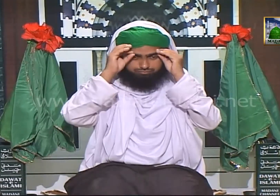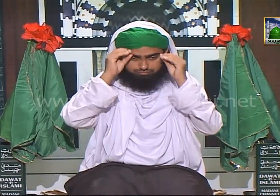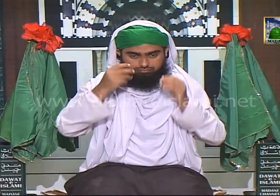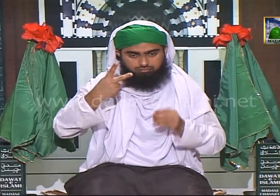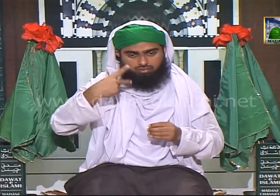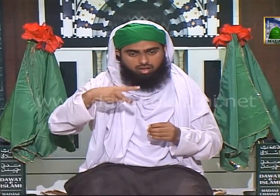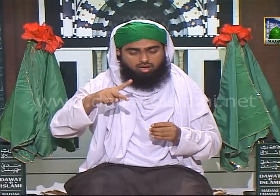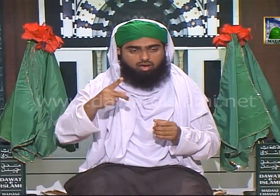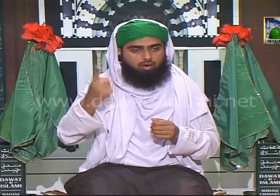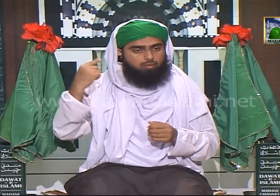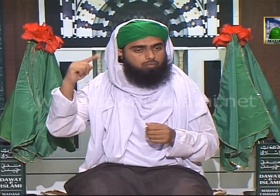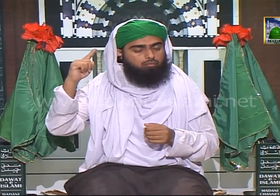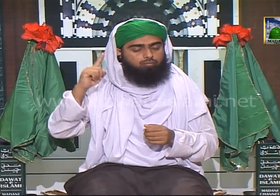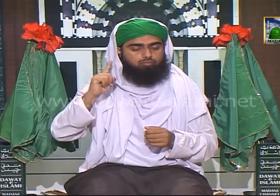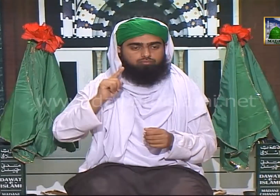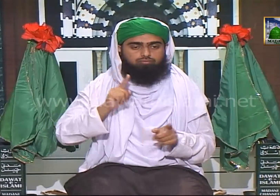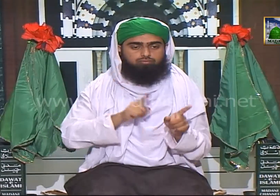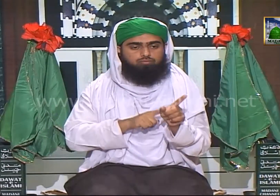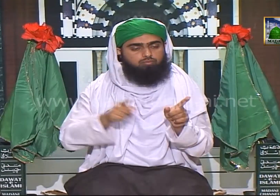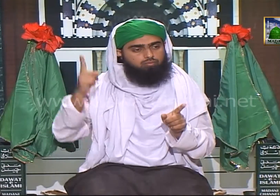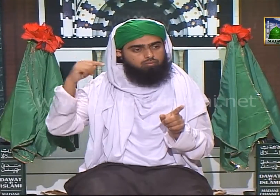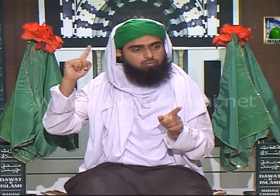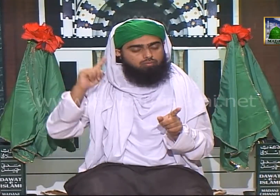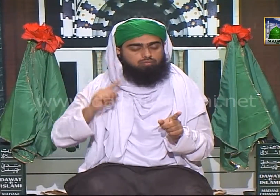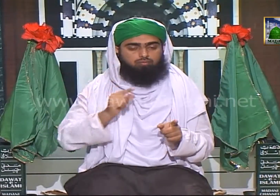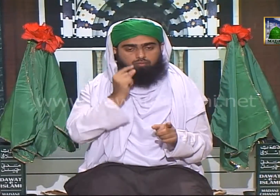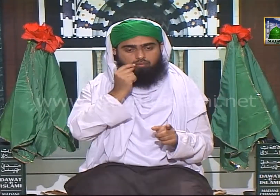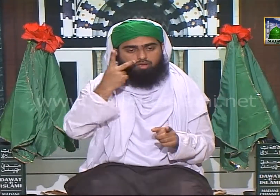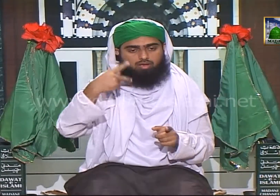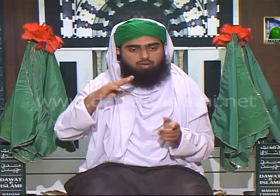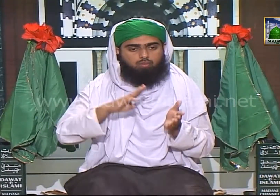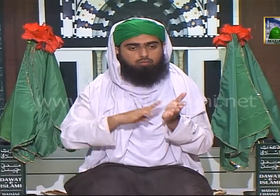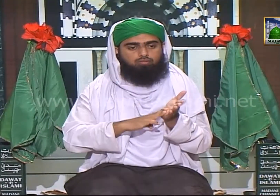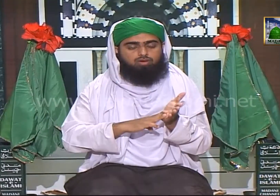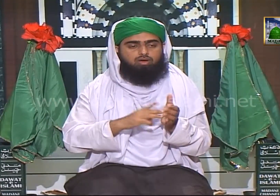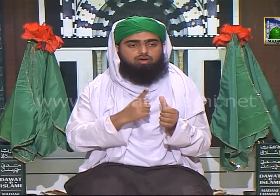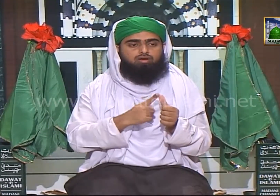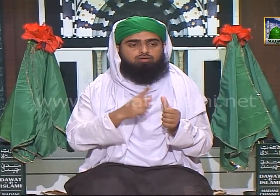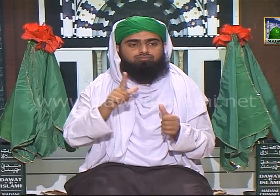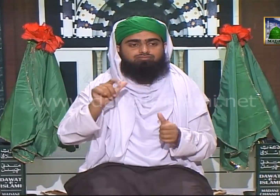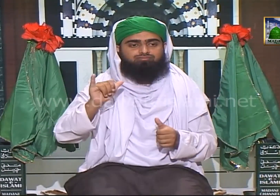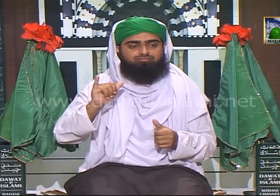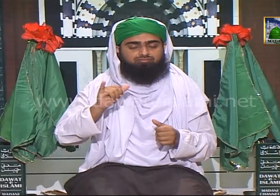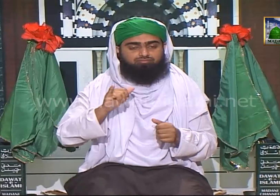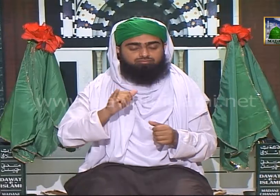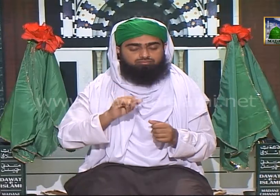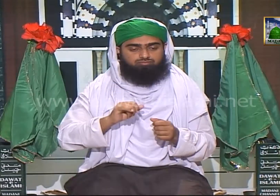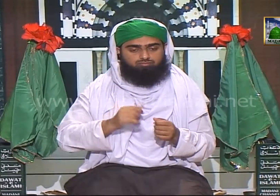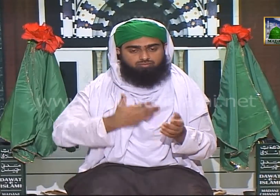بڑے بزرگ ہیں، صدیوں پرانے بزرگ ہیں۔ آپ فرماتے ہیں کہ خالی گھر میں اس لیے جب داخل ہو تو سلام کرو کہ ہر مومن